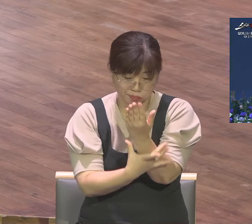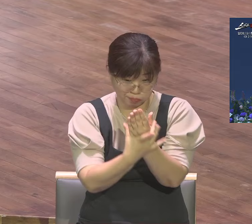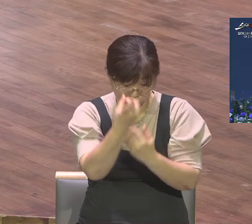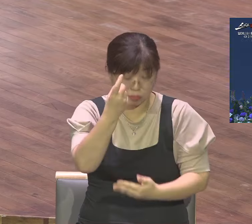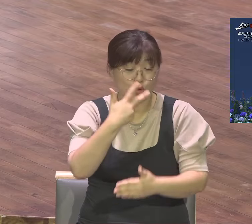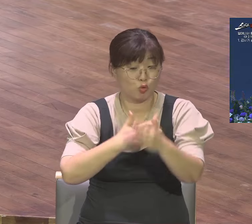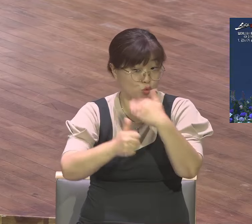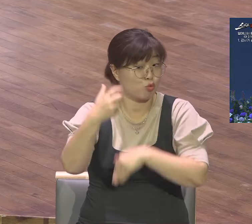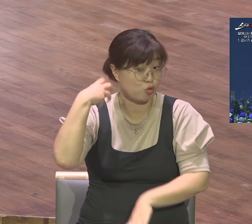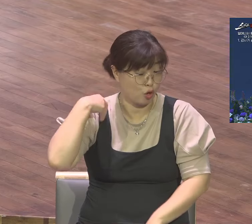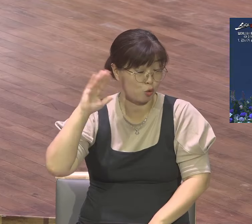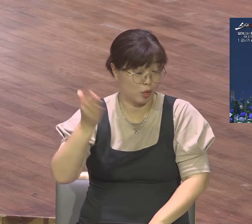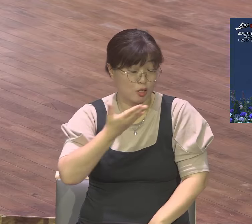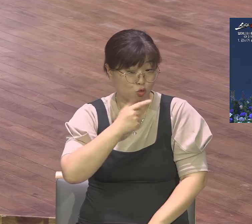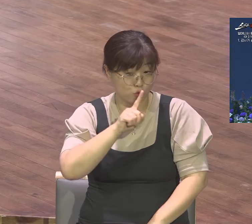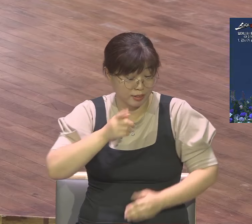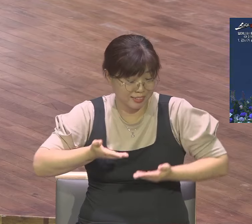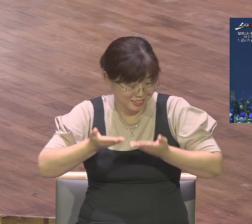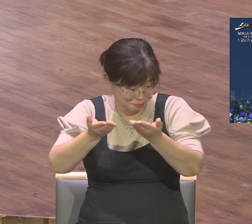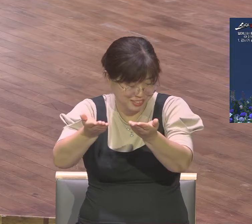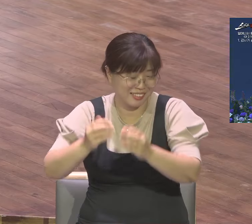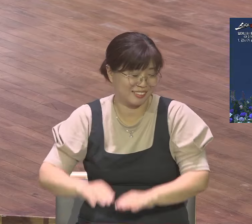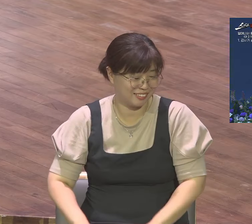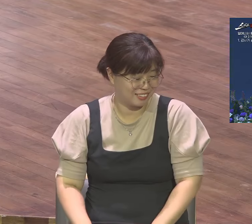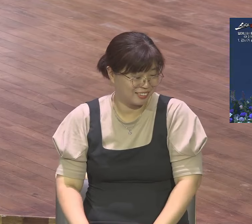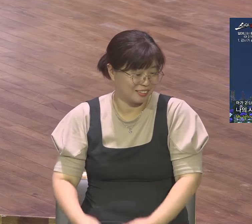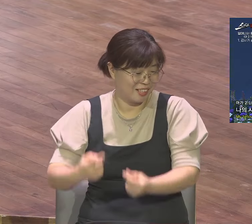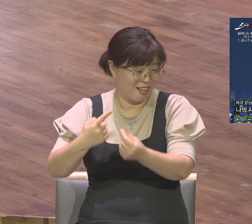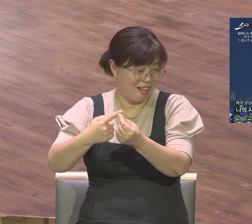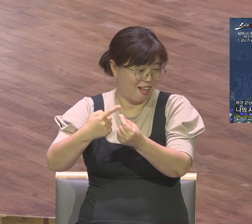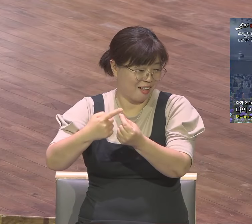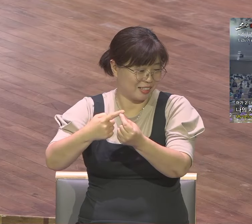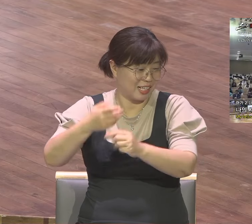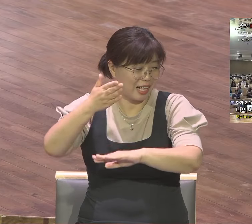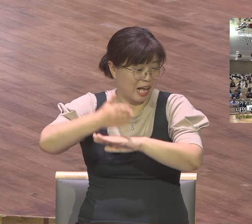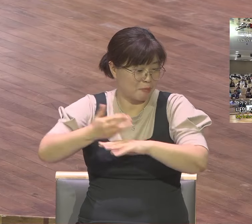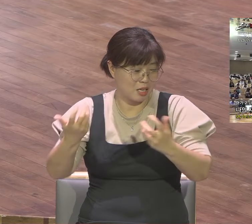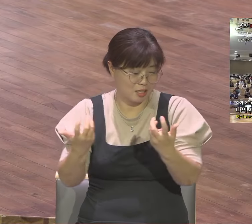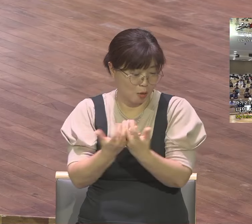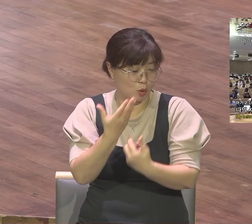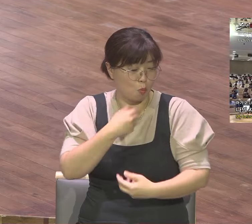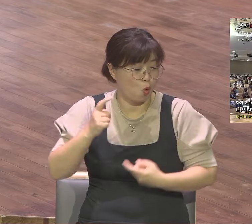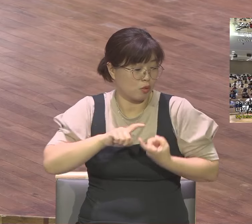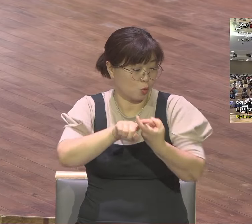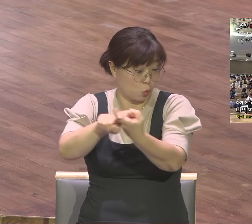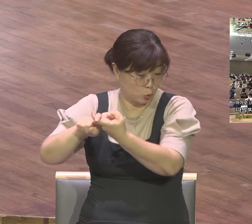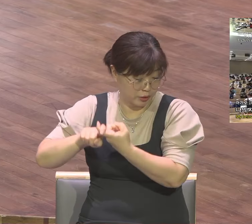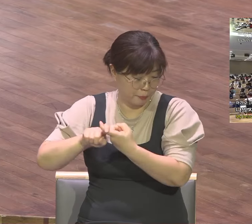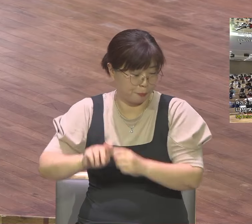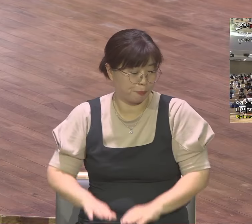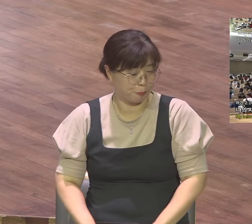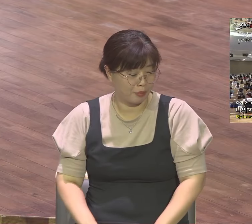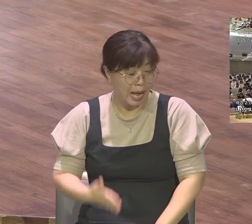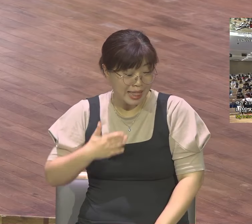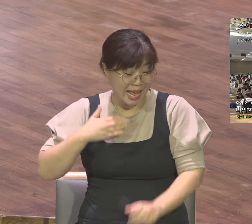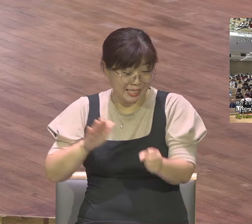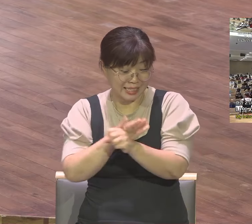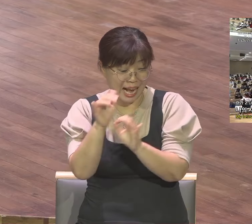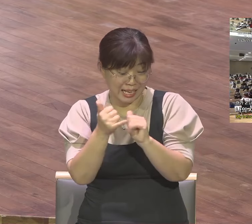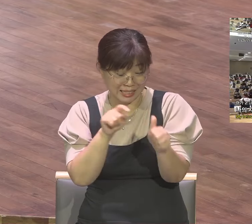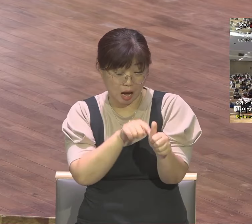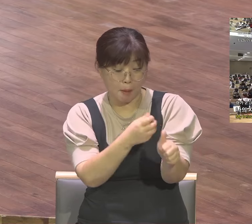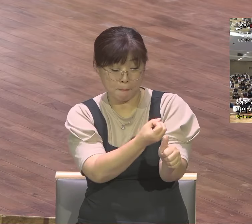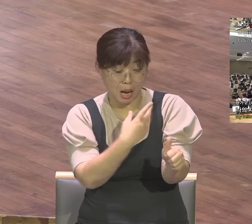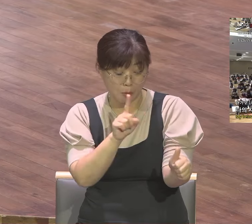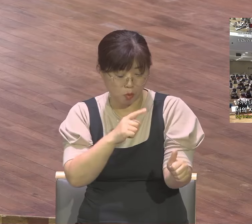감사가 넘치는 복음 공동체입니다. 10절 봅니다. 나의 사랑하는 자가 내게 말하 이르기를